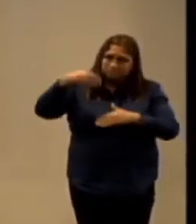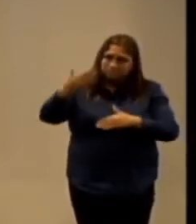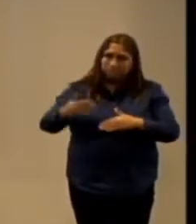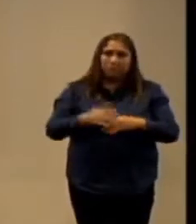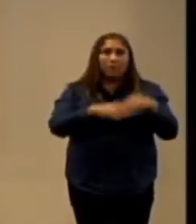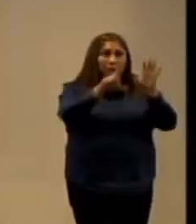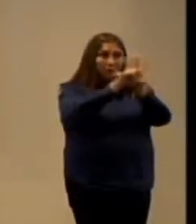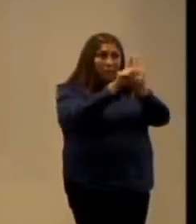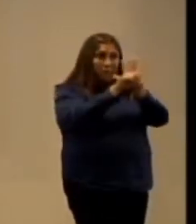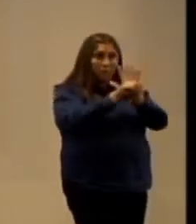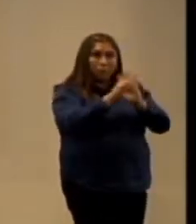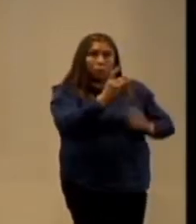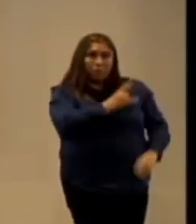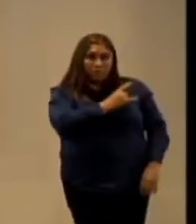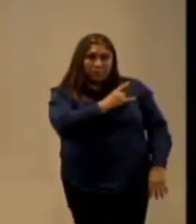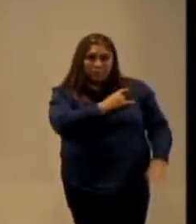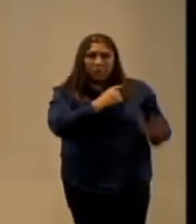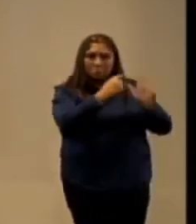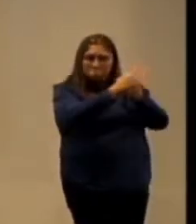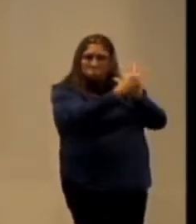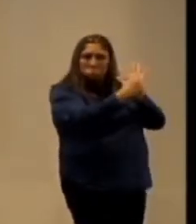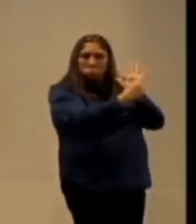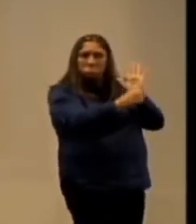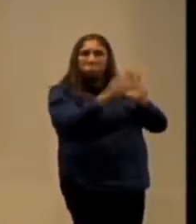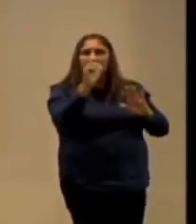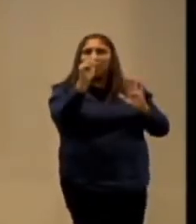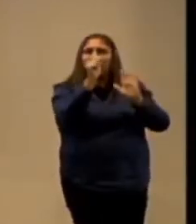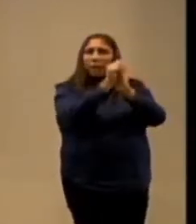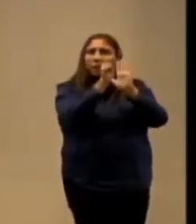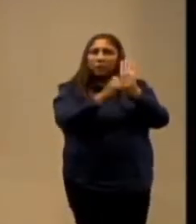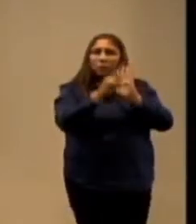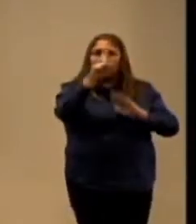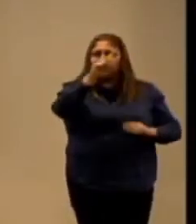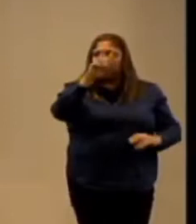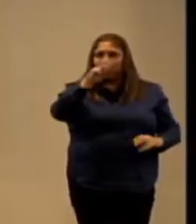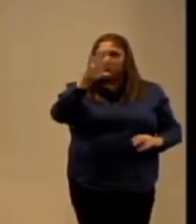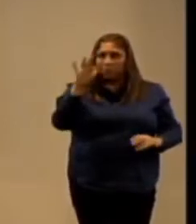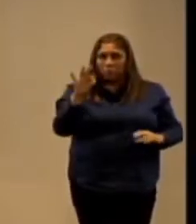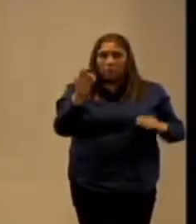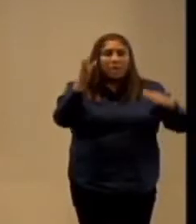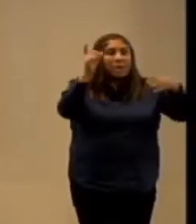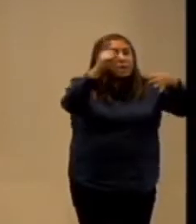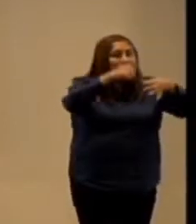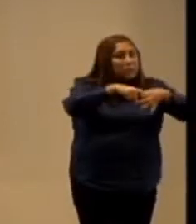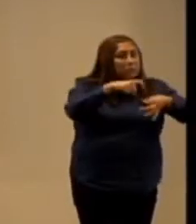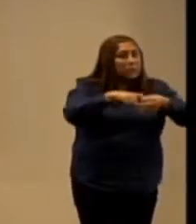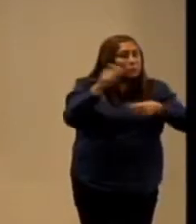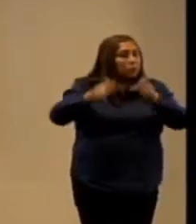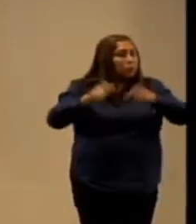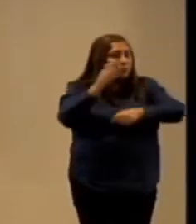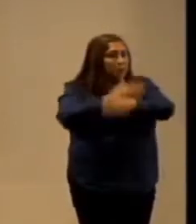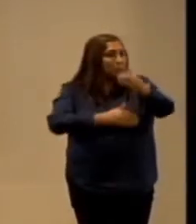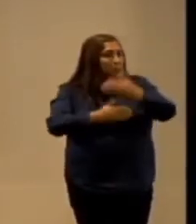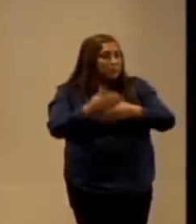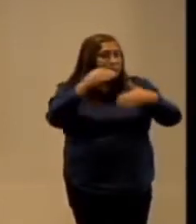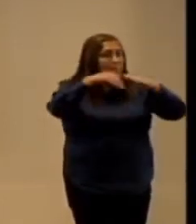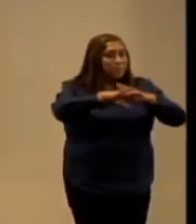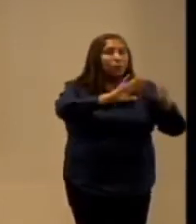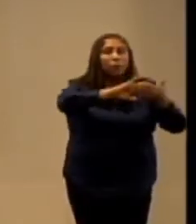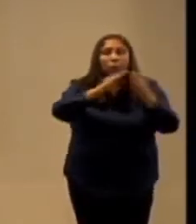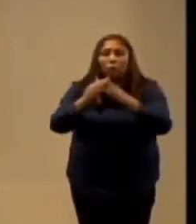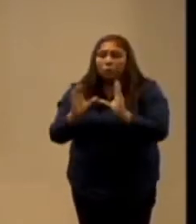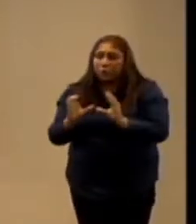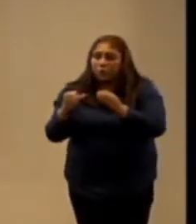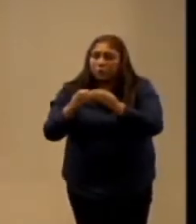ley universitaria también hay el artículo 129, integración de personas con discapacidad a la comunidad universitaria.